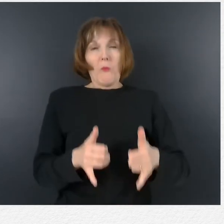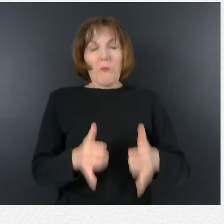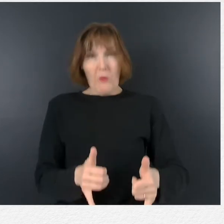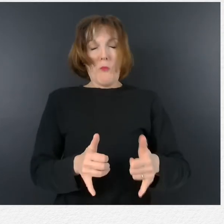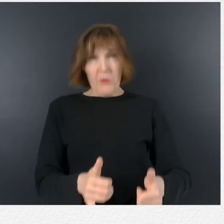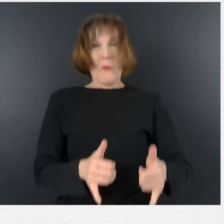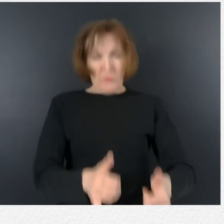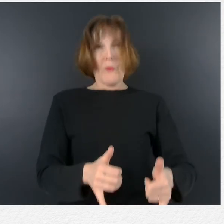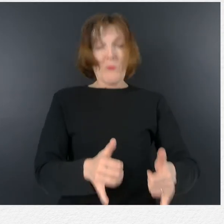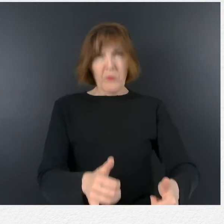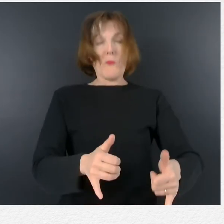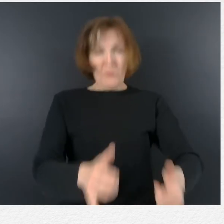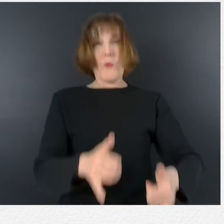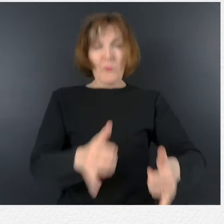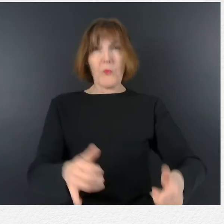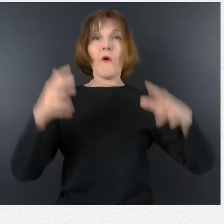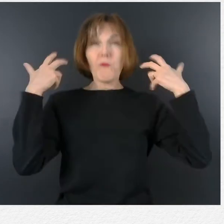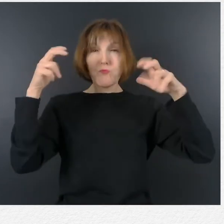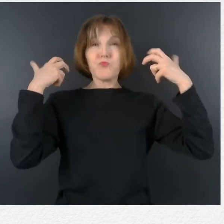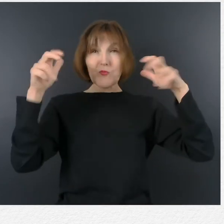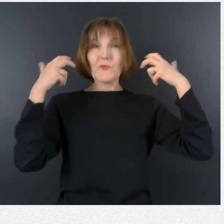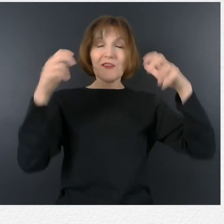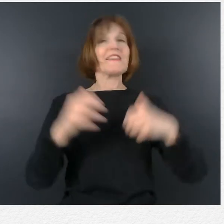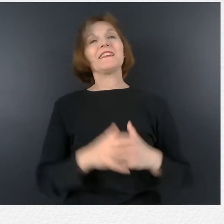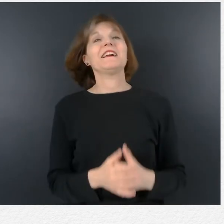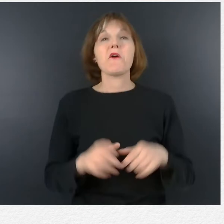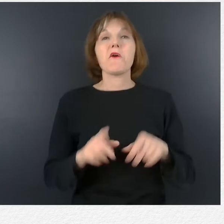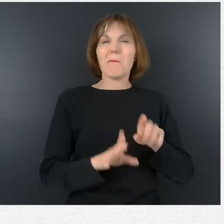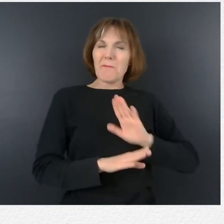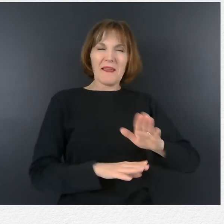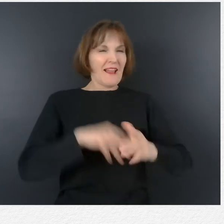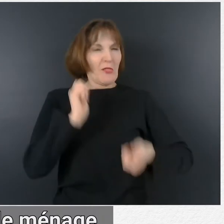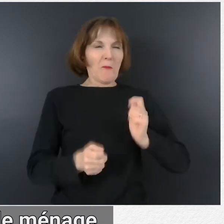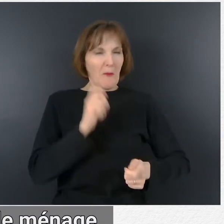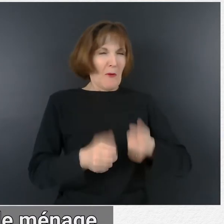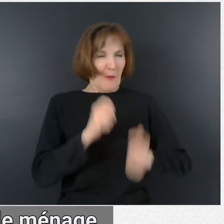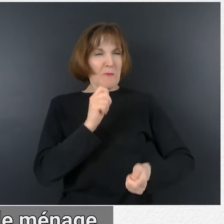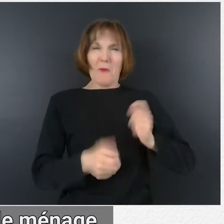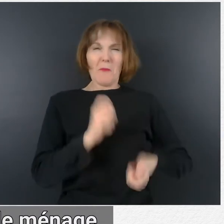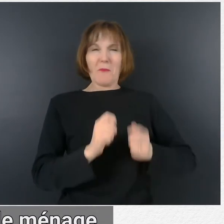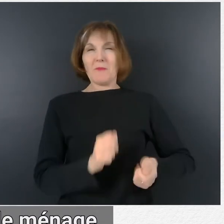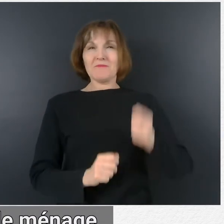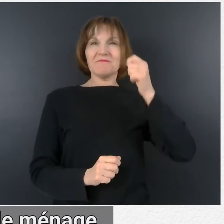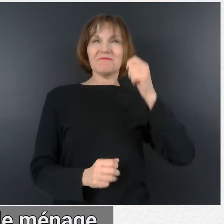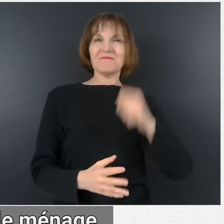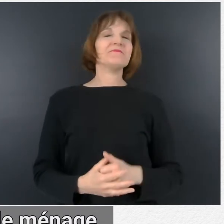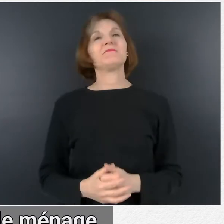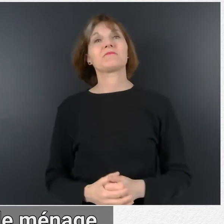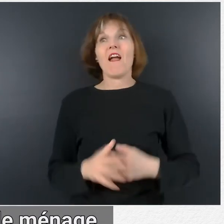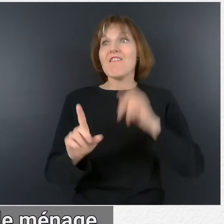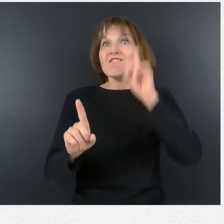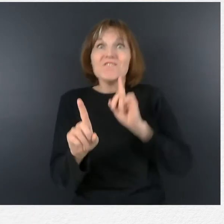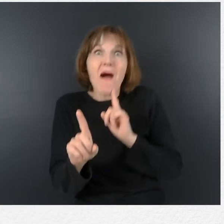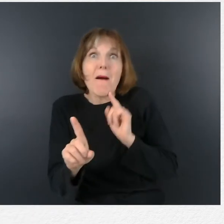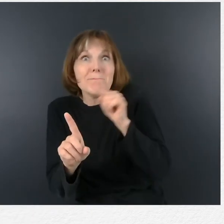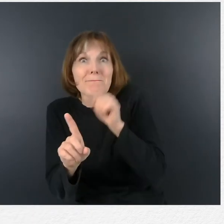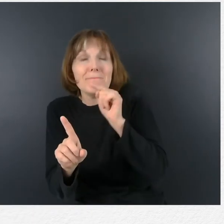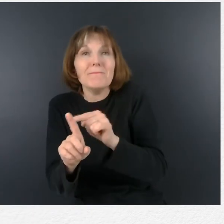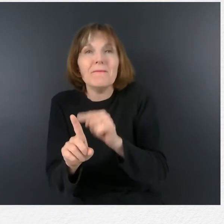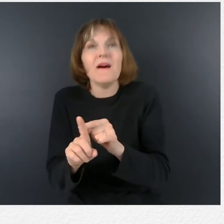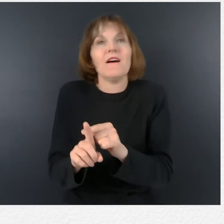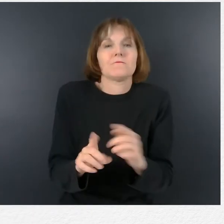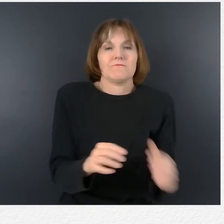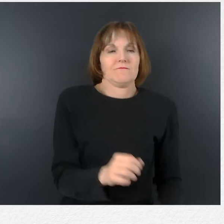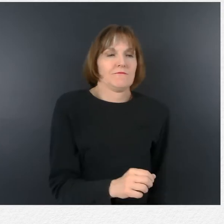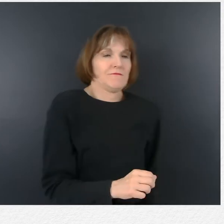faisait entendre, comme s'il s'agissait d'un tambour. Et la femme de ménage se rangea poliment de côté